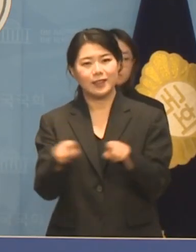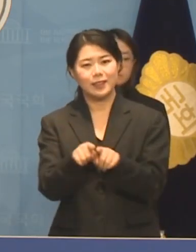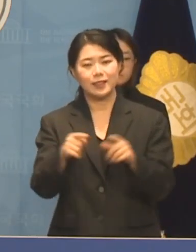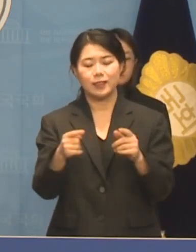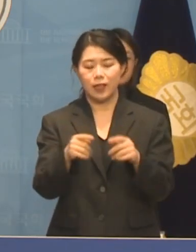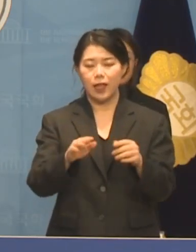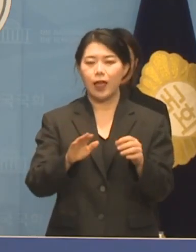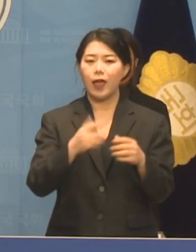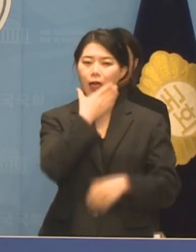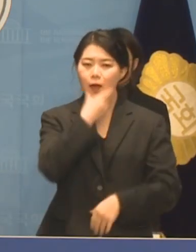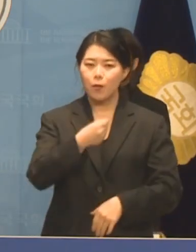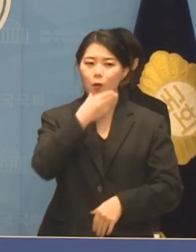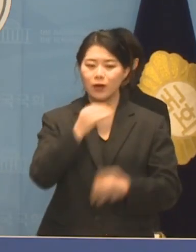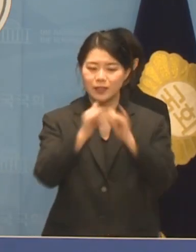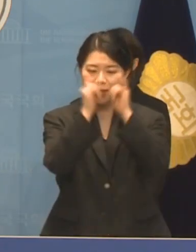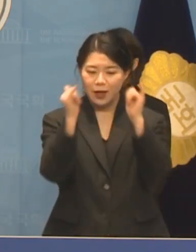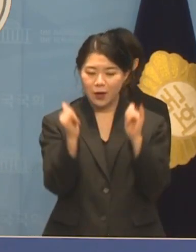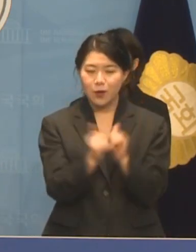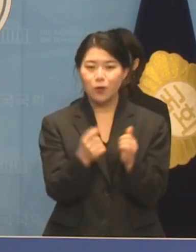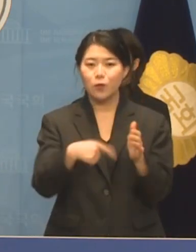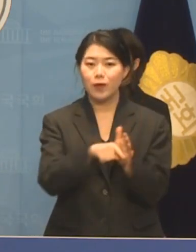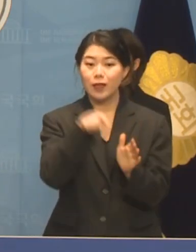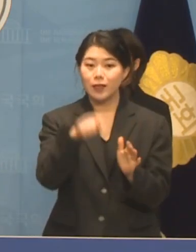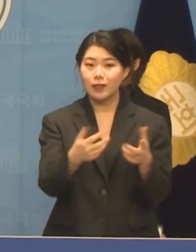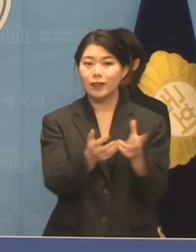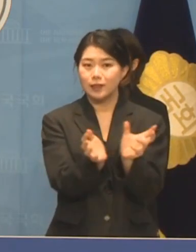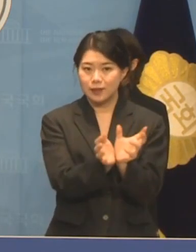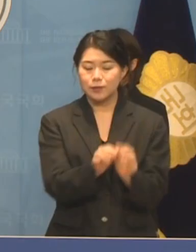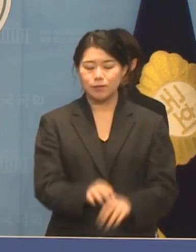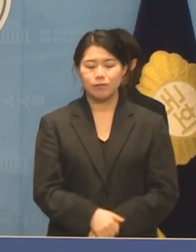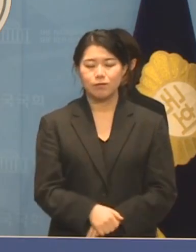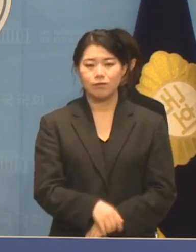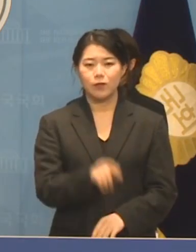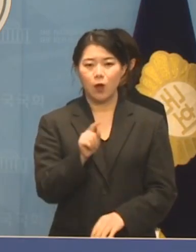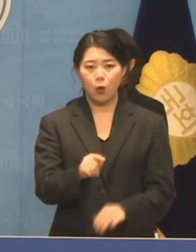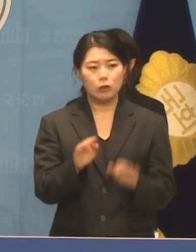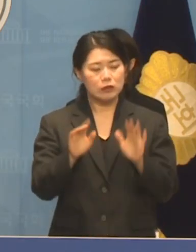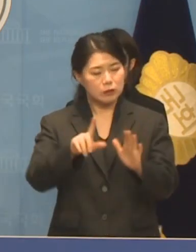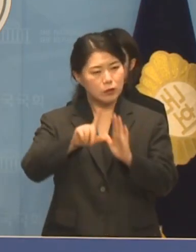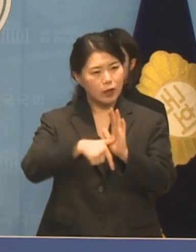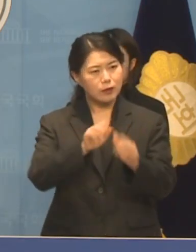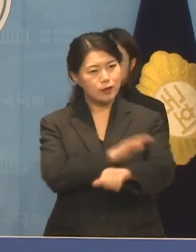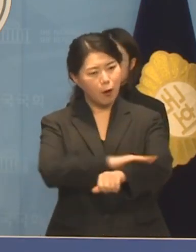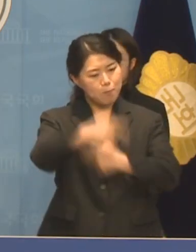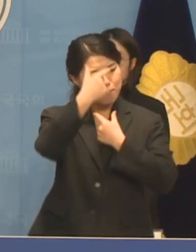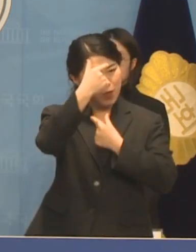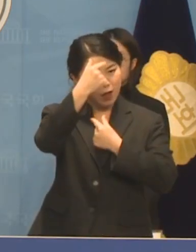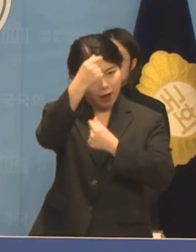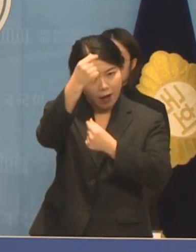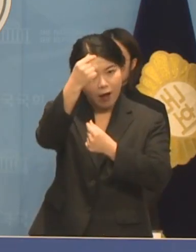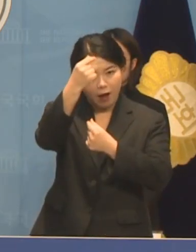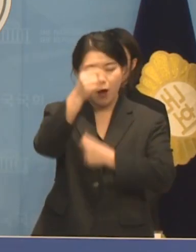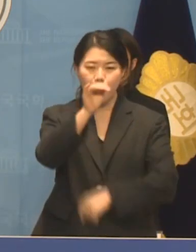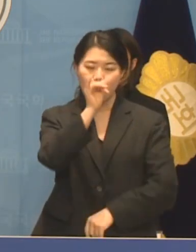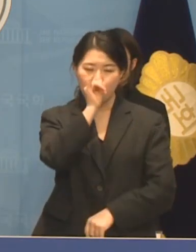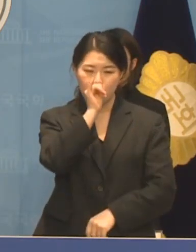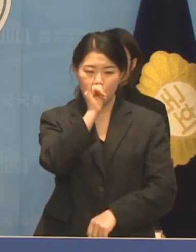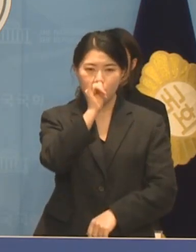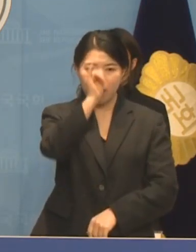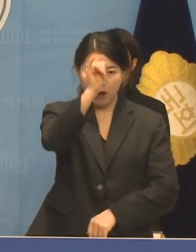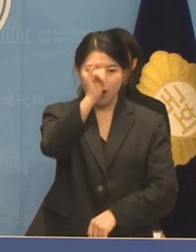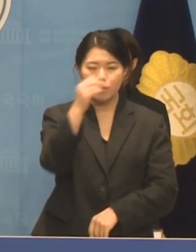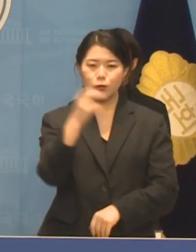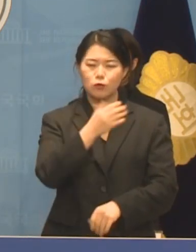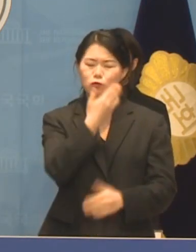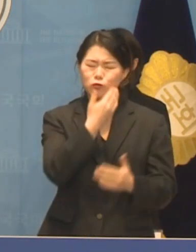행복한 사회라는 이 카라의 가치는 그러한 시대적 요구에도 기여하고 있는 아주 훌륭한, 그리고